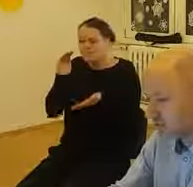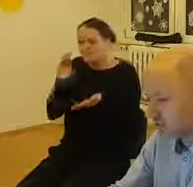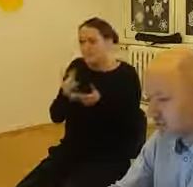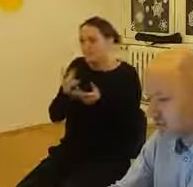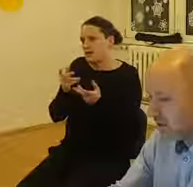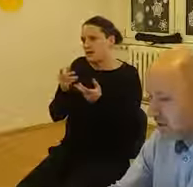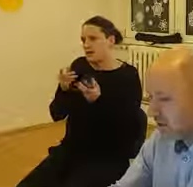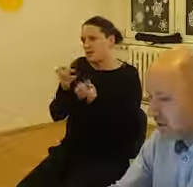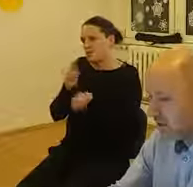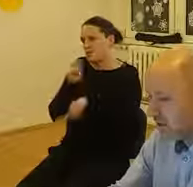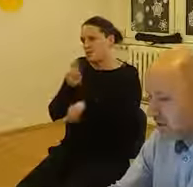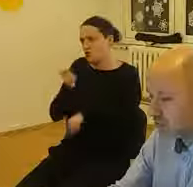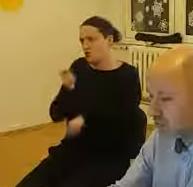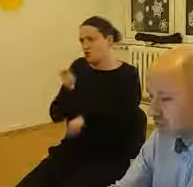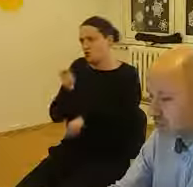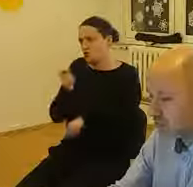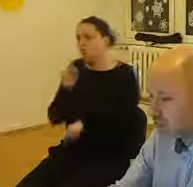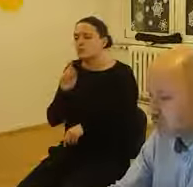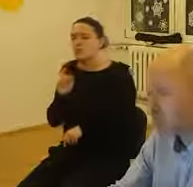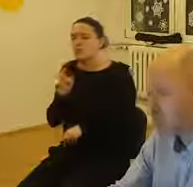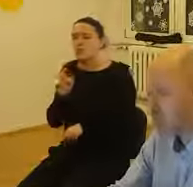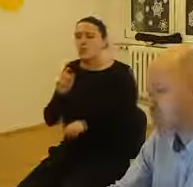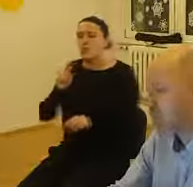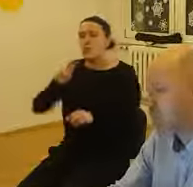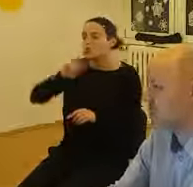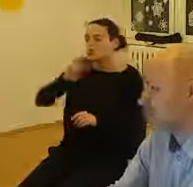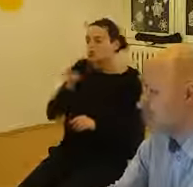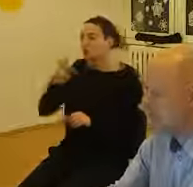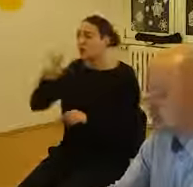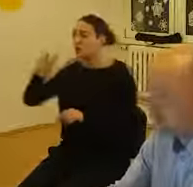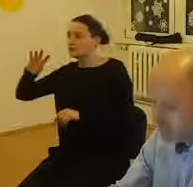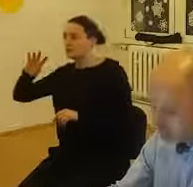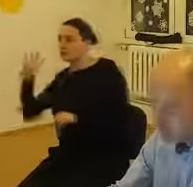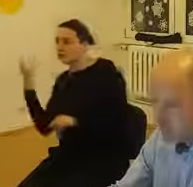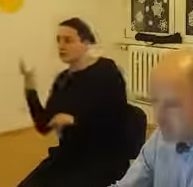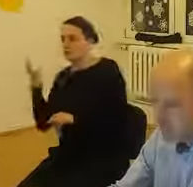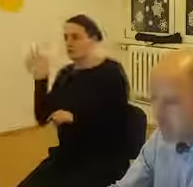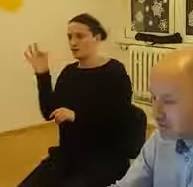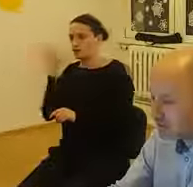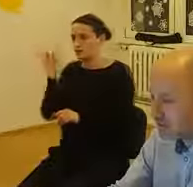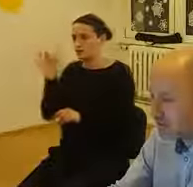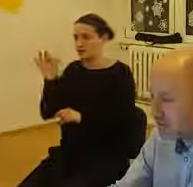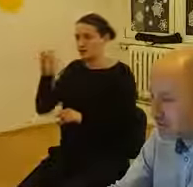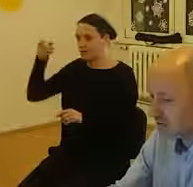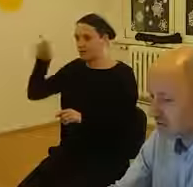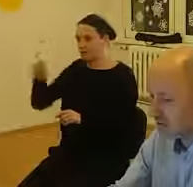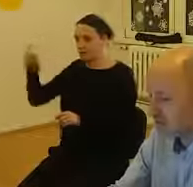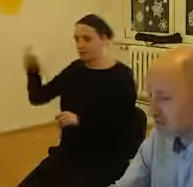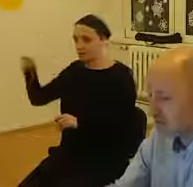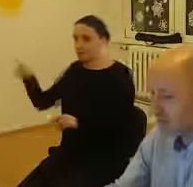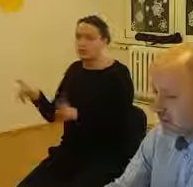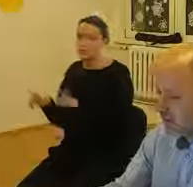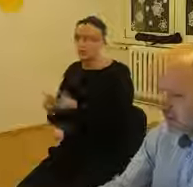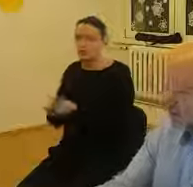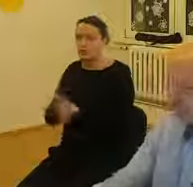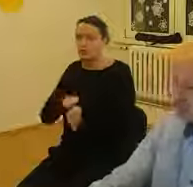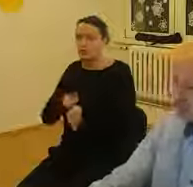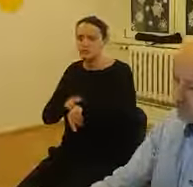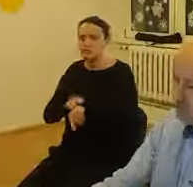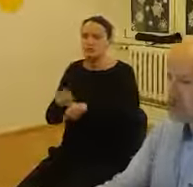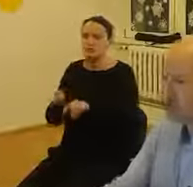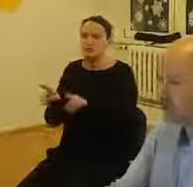ilościach godzin i są to druga i czwarta środa miesiąca, dalej 9, 11, 17, 19.